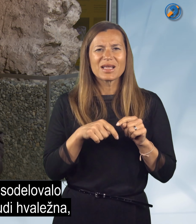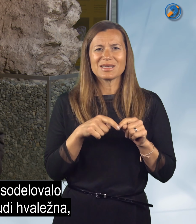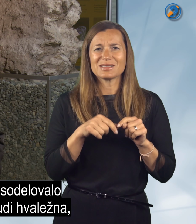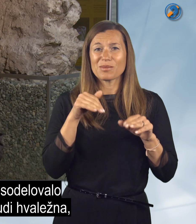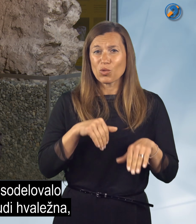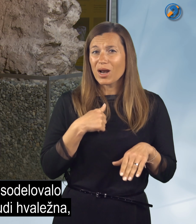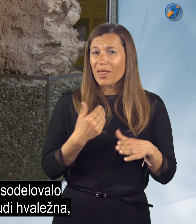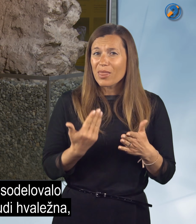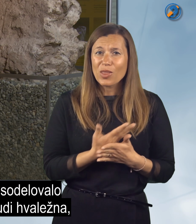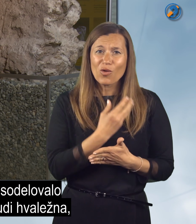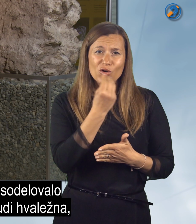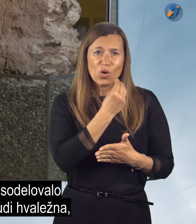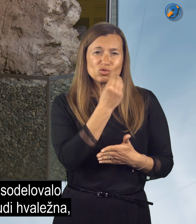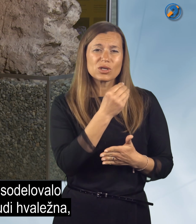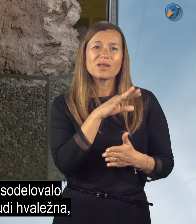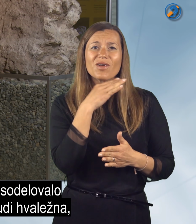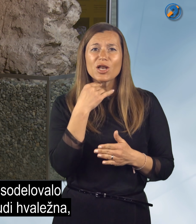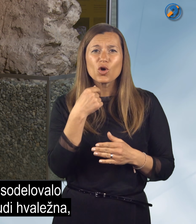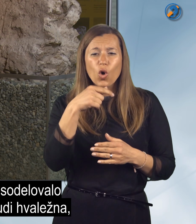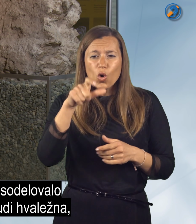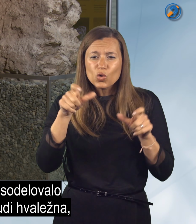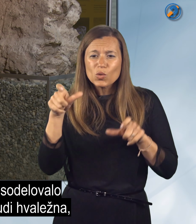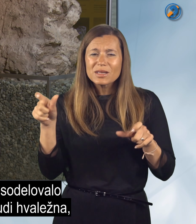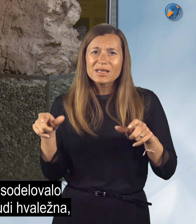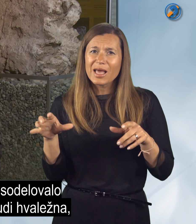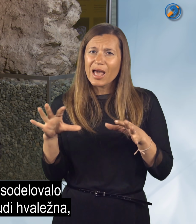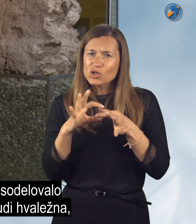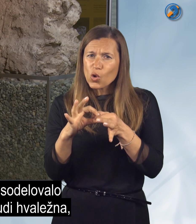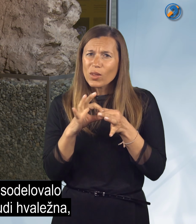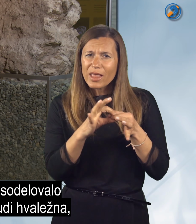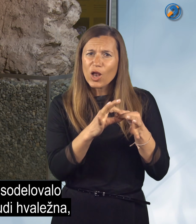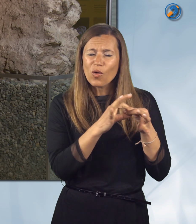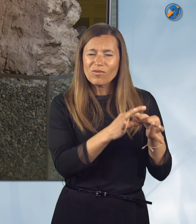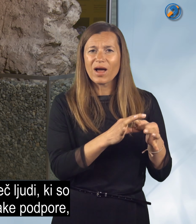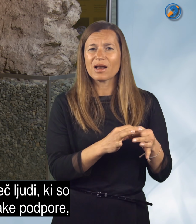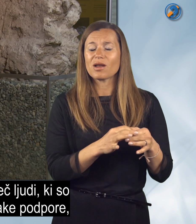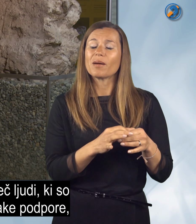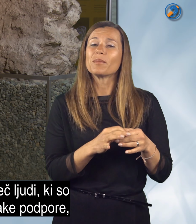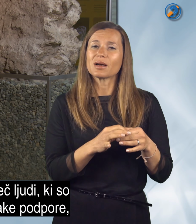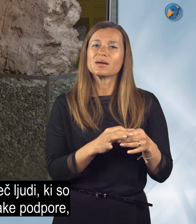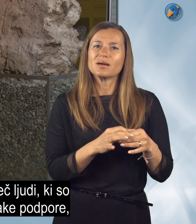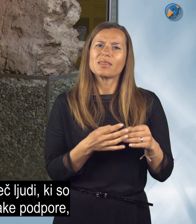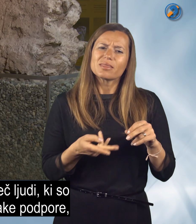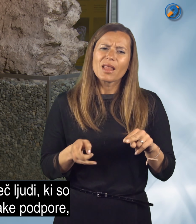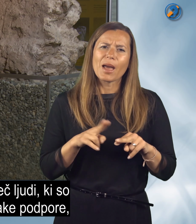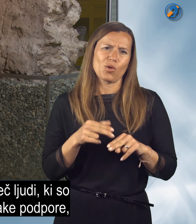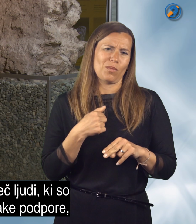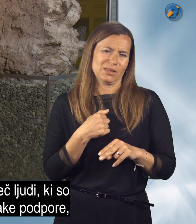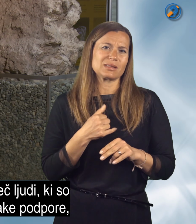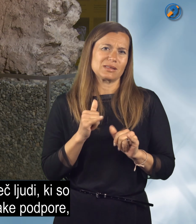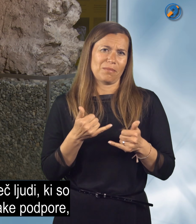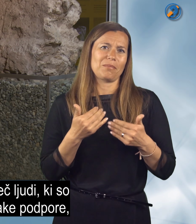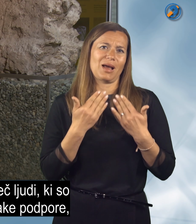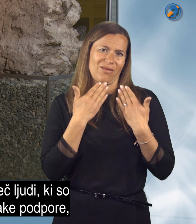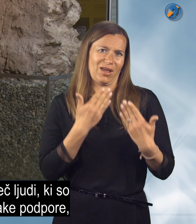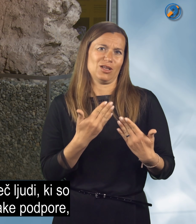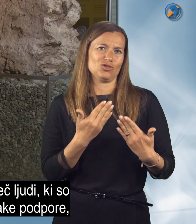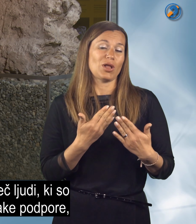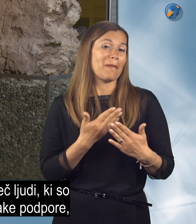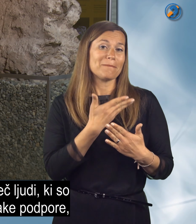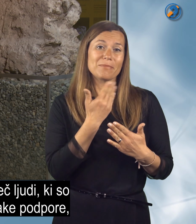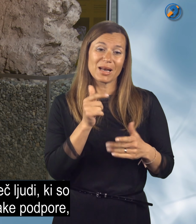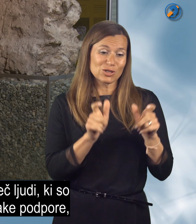tudi sodelovalo in predvsem sem pa tudi hvaležna zaradi tega, ker brez